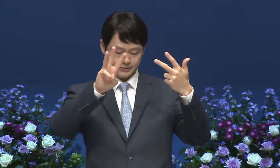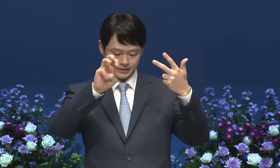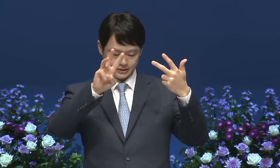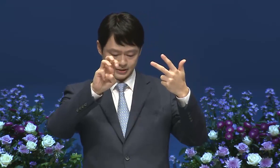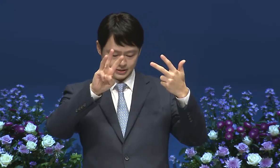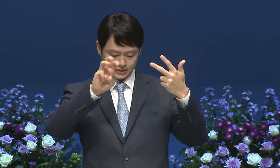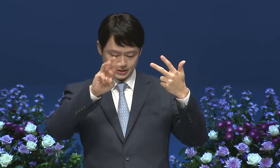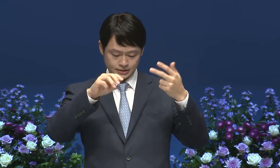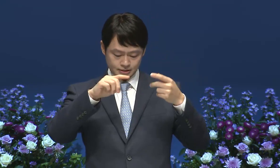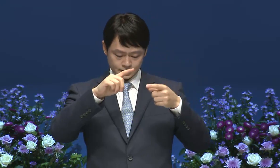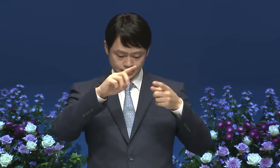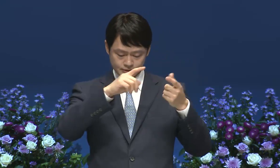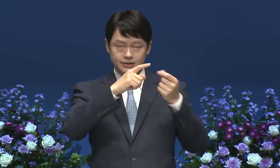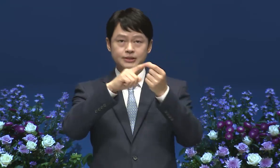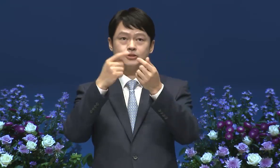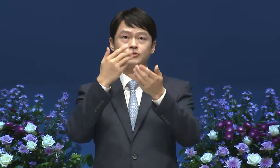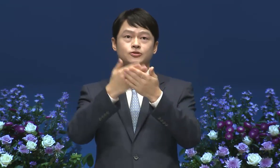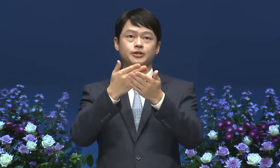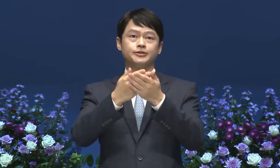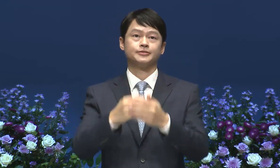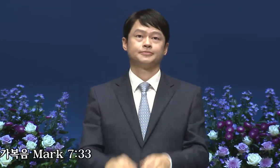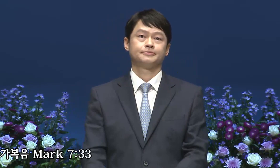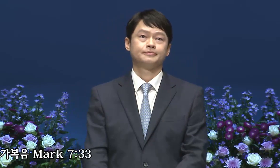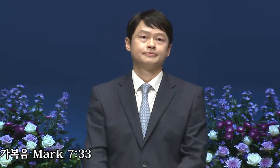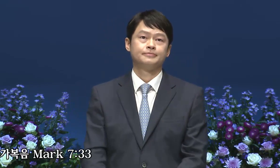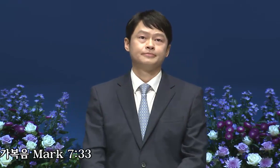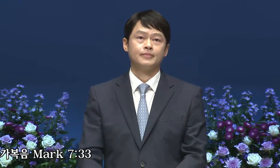마태복음 7장 33절을 보겠습니다.